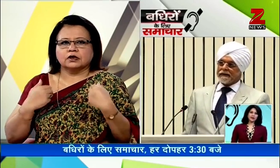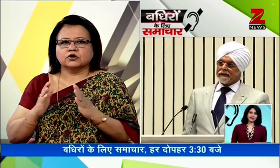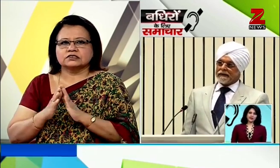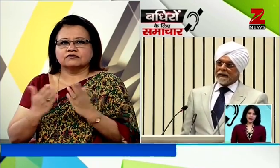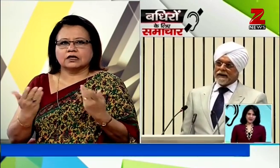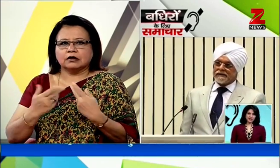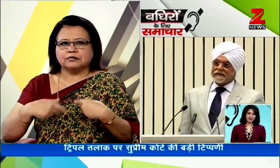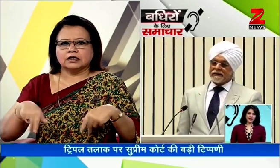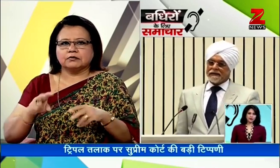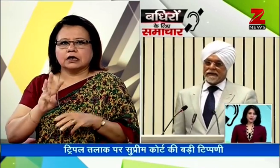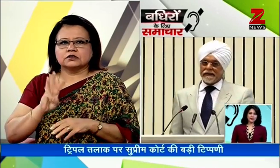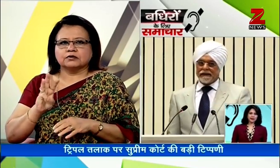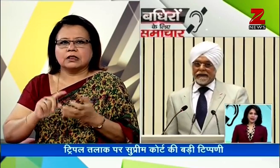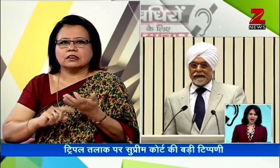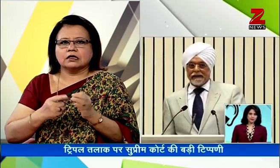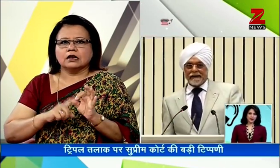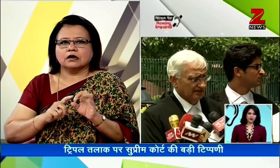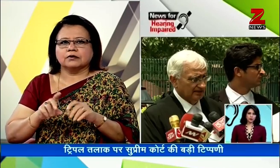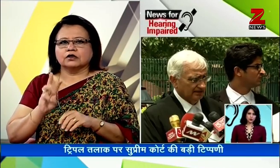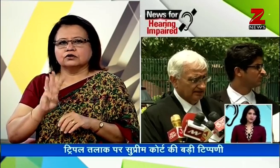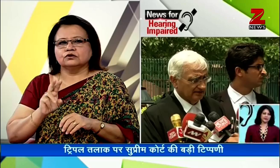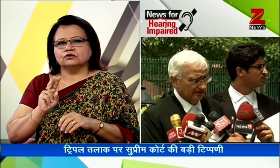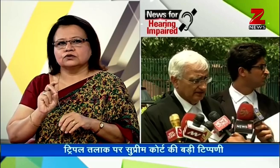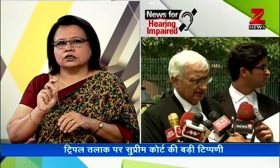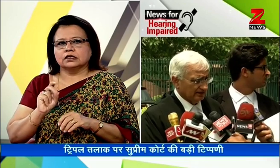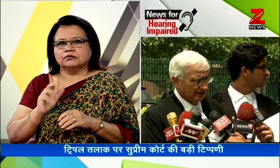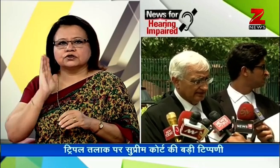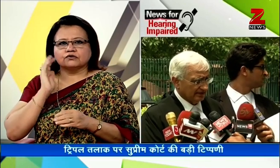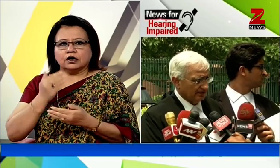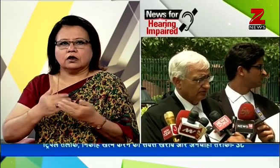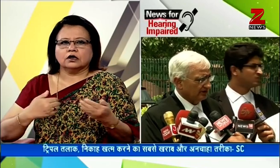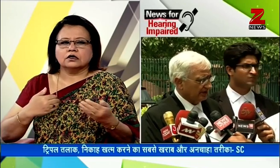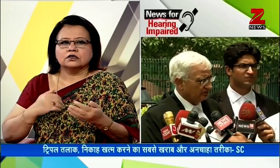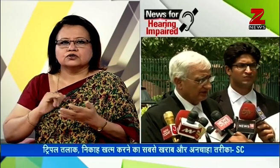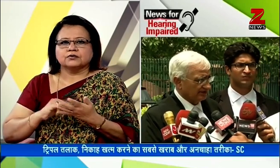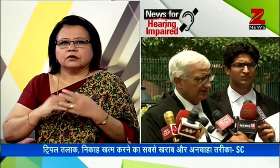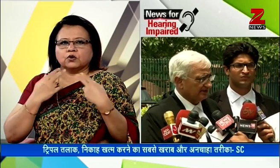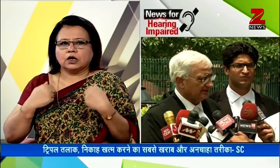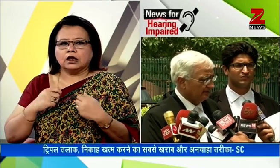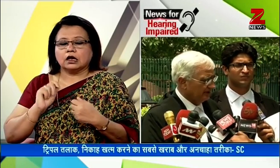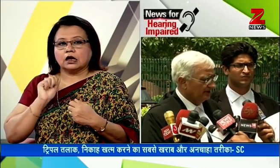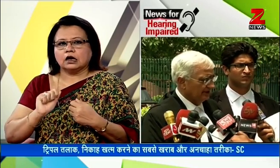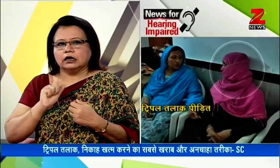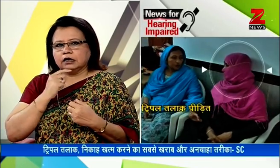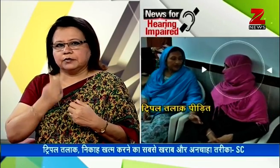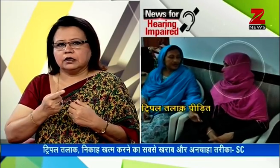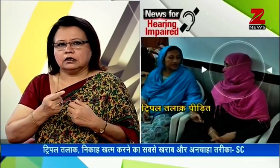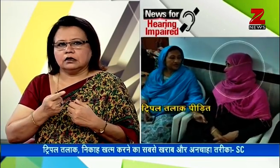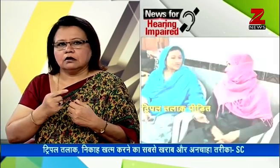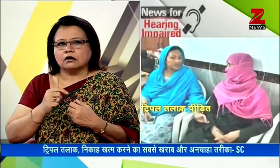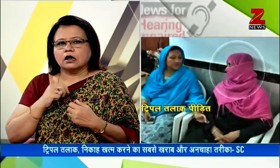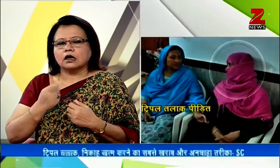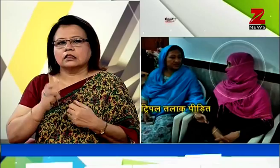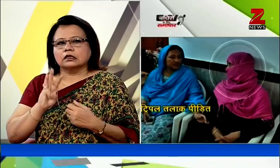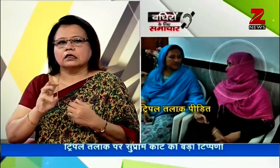सुप्रीम कोर्ट की संविधान पीठ में ट्रिपल तलाक पर दूसरे दिन सुनवाई हुई। सुनवाई के दौरान सुप्रीम कोर्ट ने कड़ी टिप्पणी